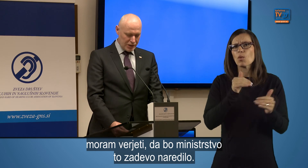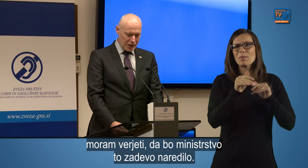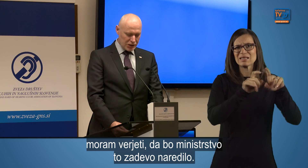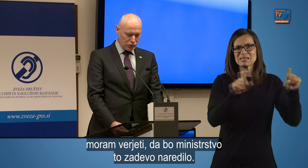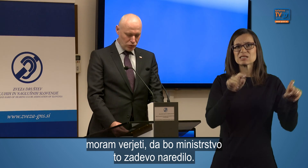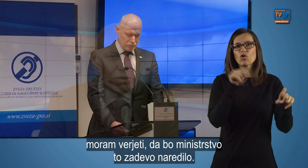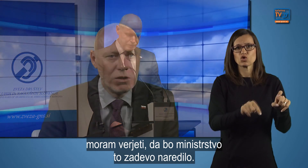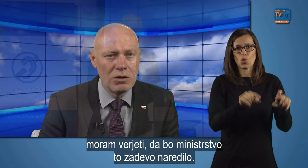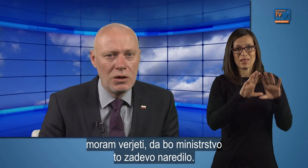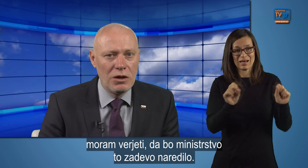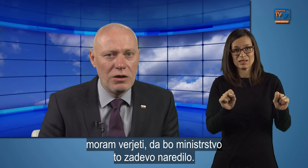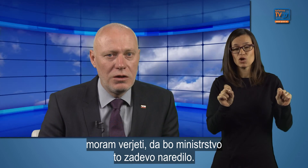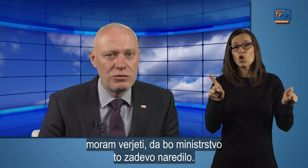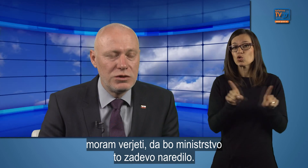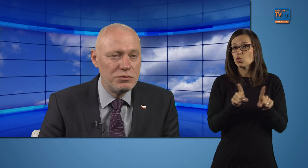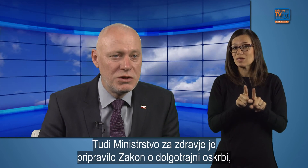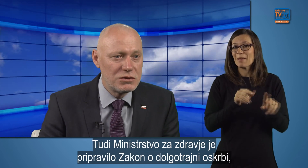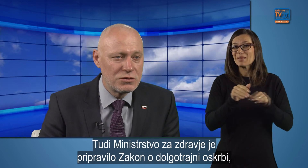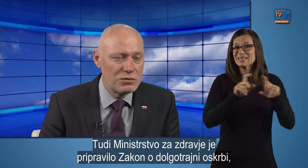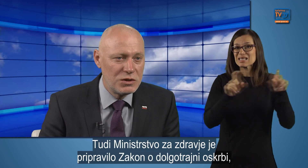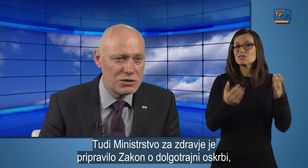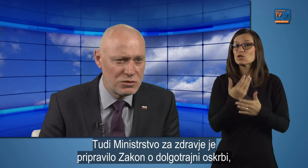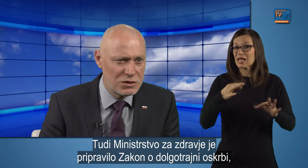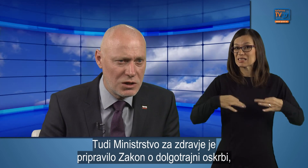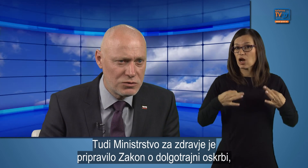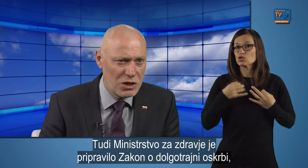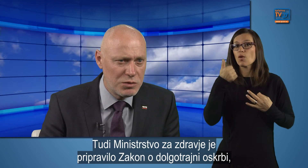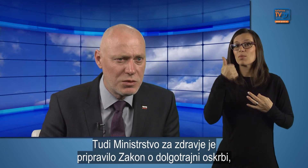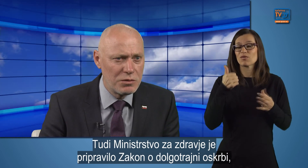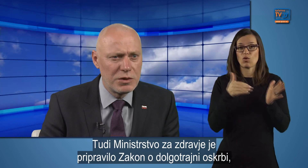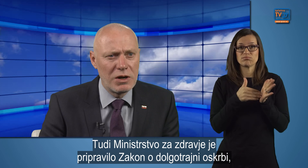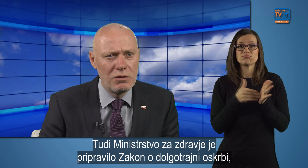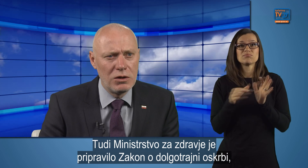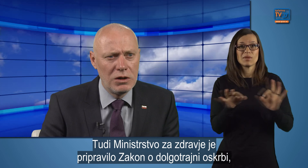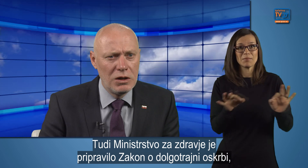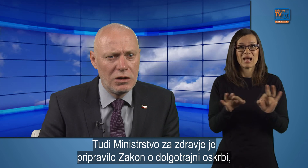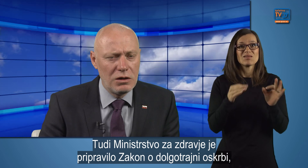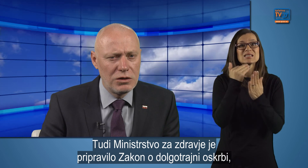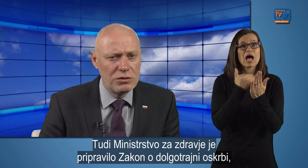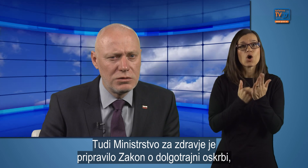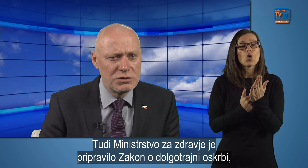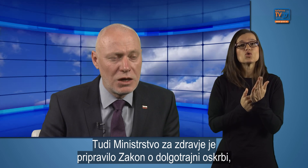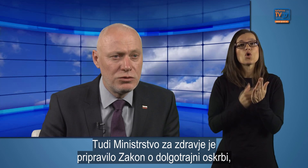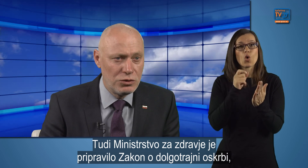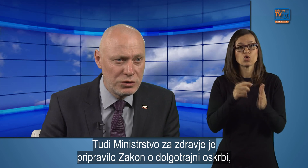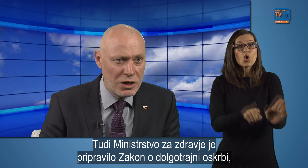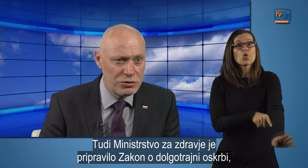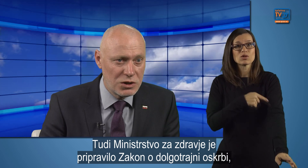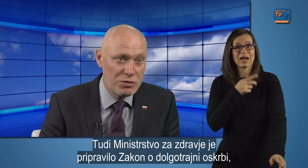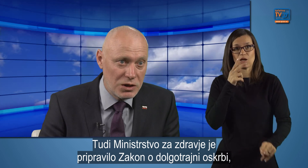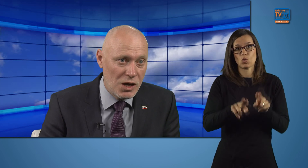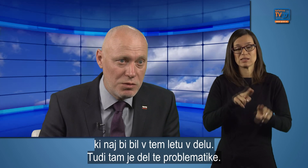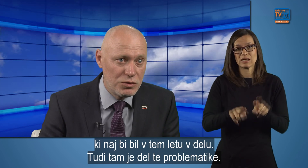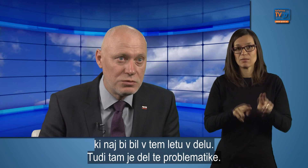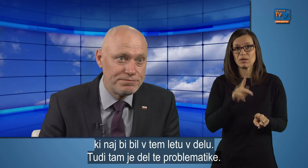to zadevo naredilo. Tudi ministrstvo za zdravstvo naj bi pripravilo zakon o dolgotrajni